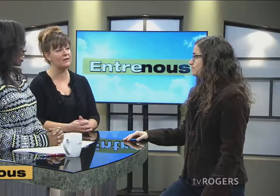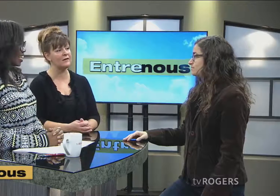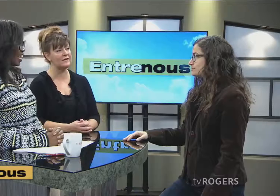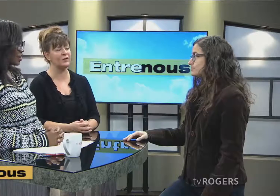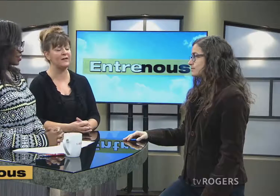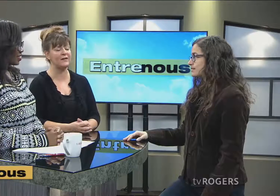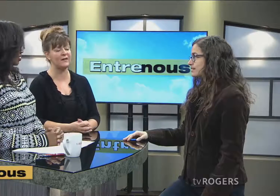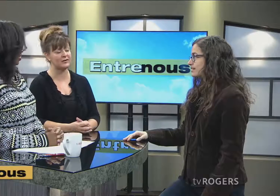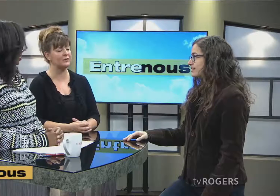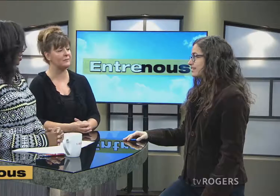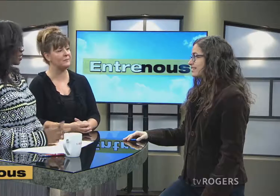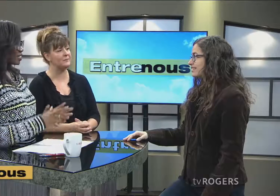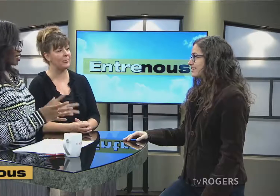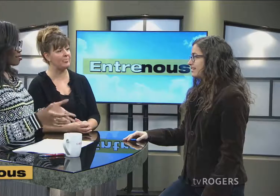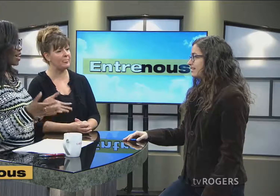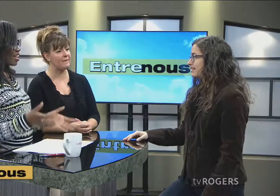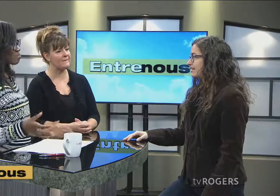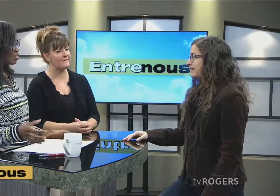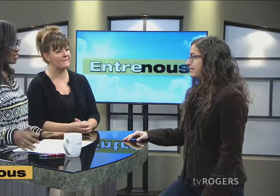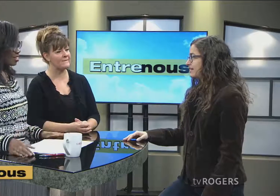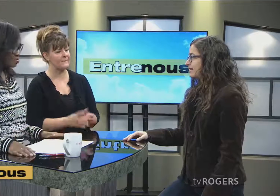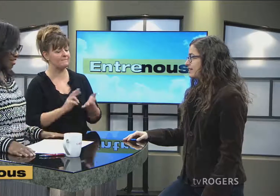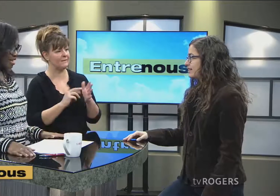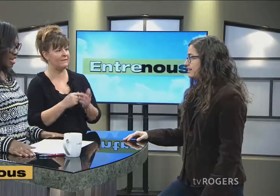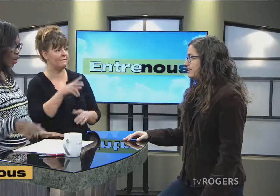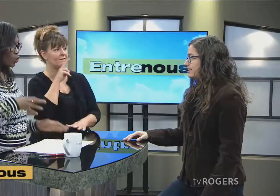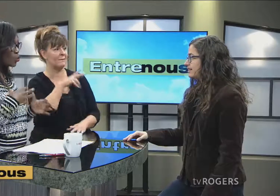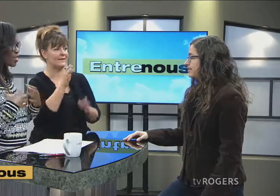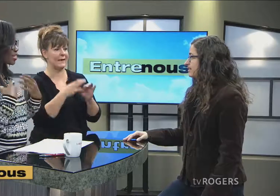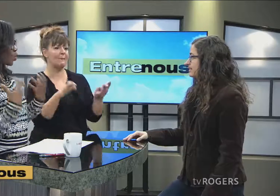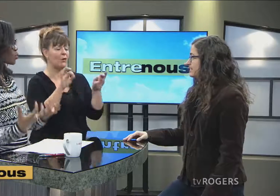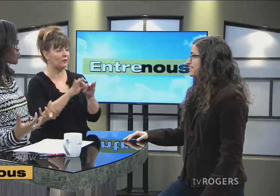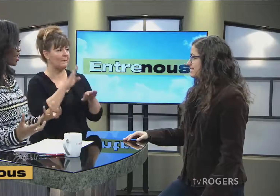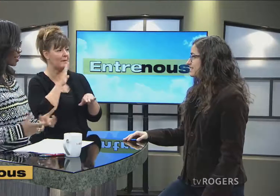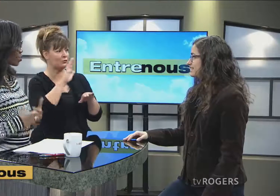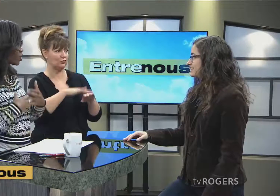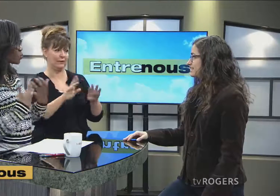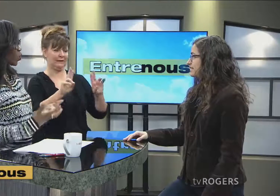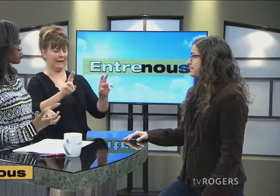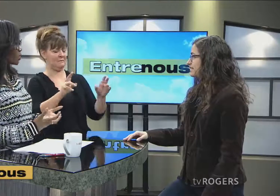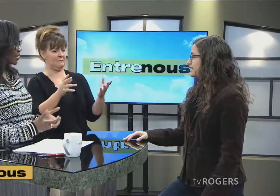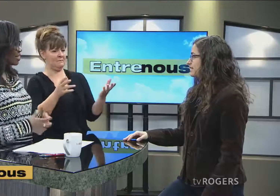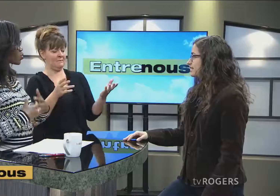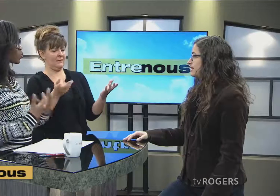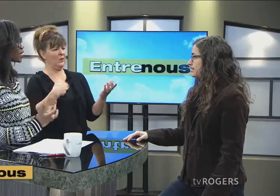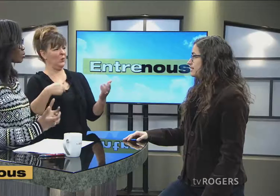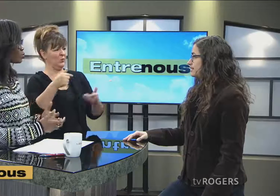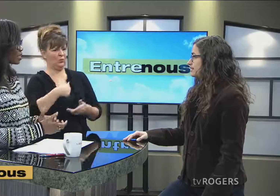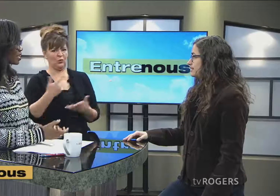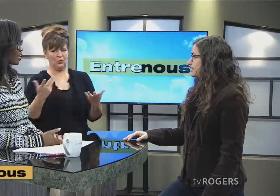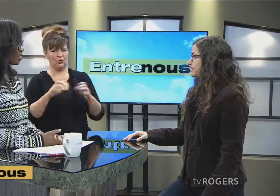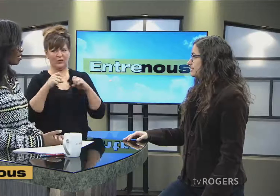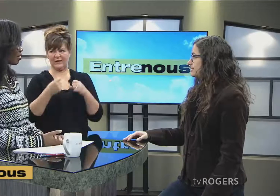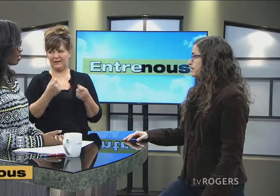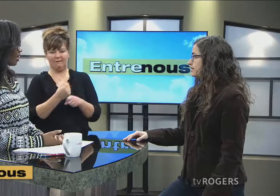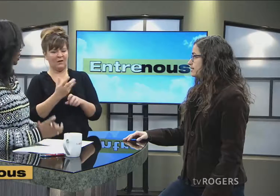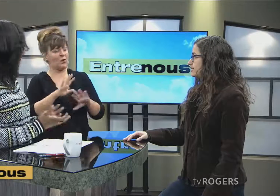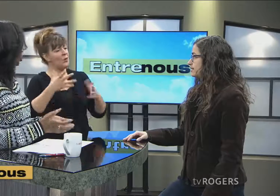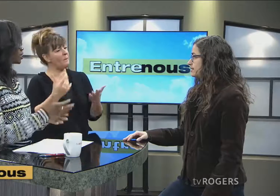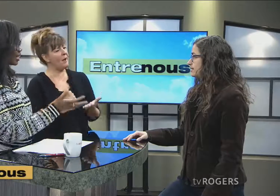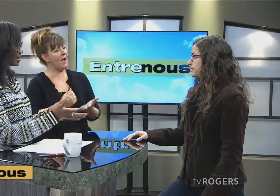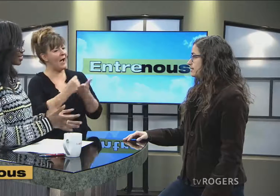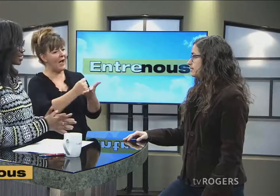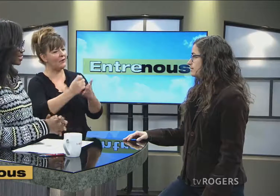mentor, c'est un avantage. Alors c'est vraiment important d'en parler. Et alors nous, qu'est-ce qu'on peut faire? Comment nous, on peut aider ou contribuer à